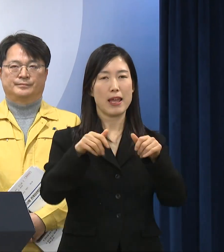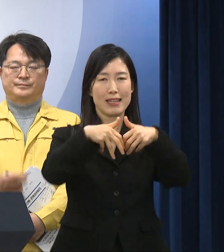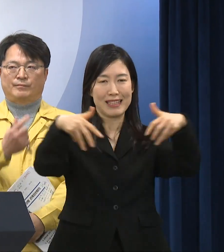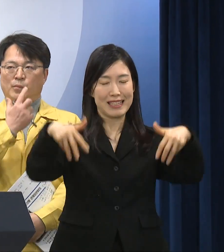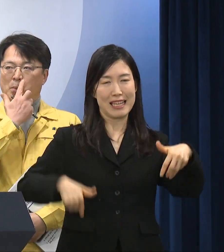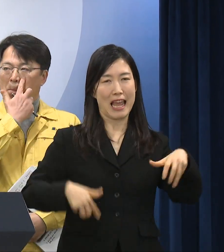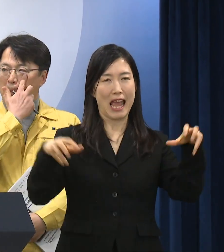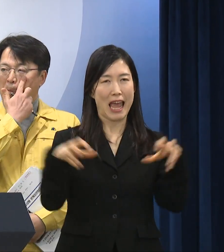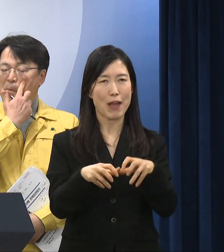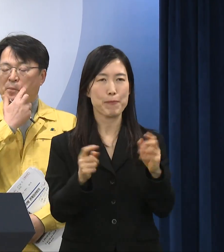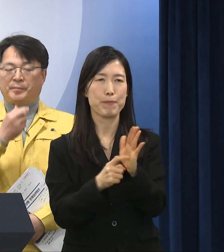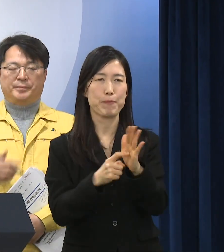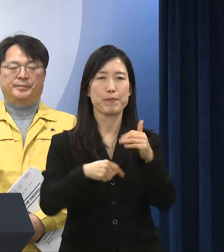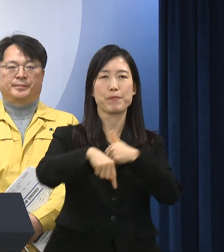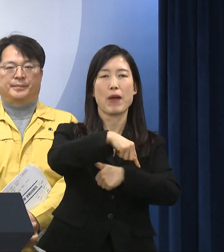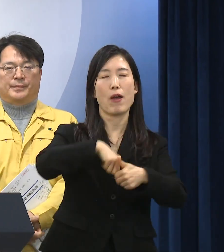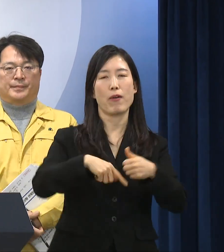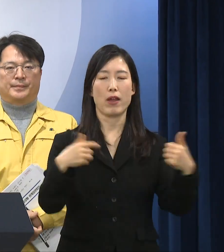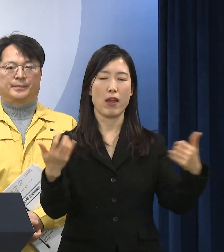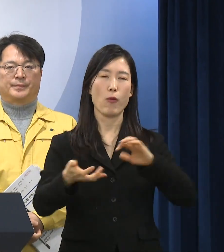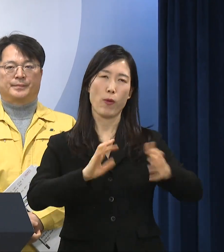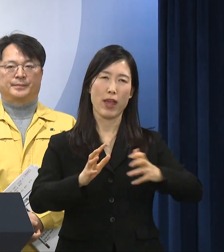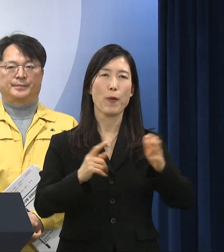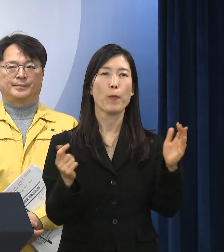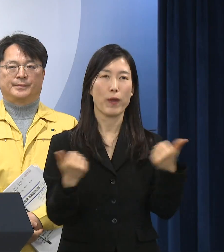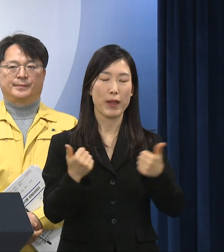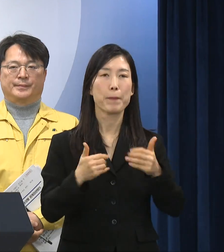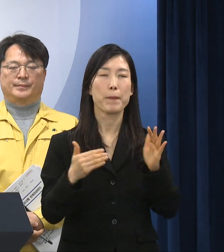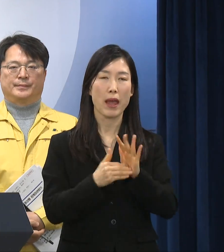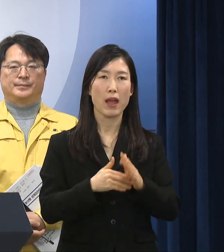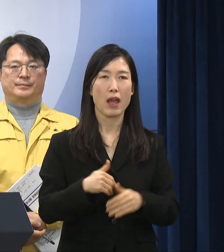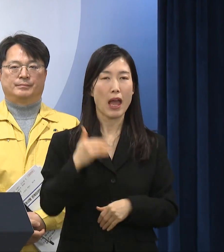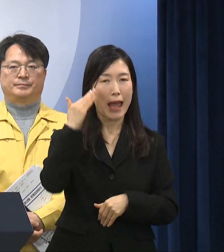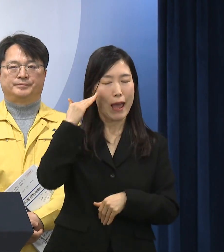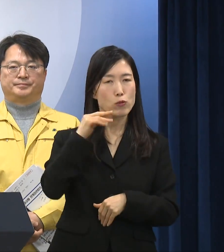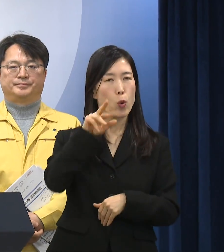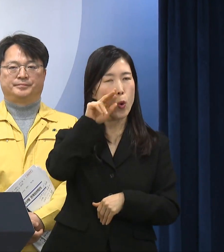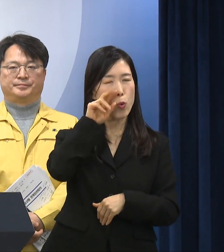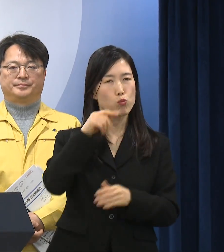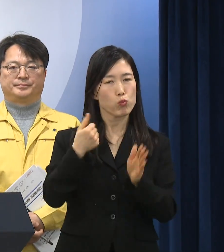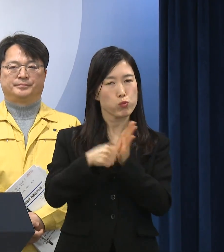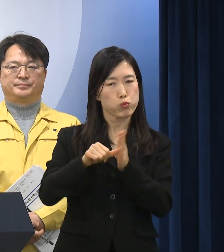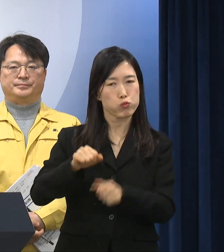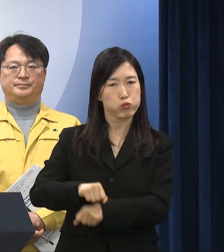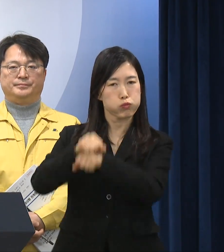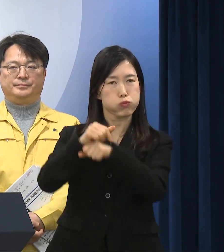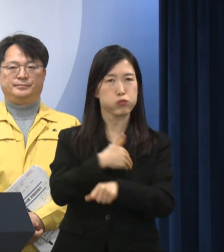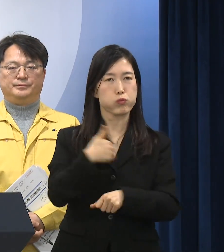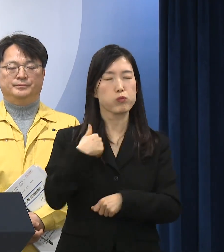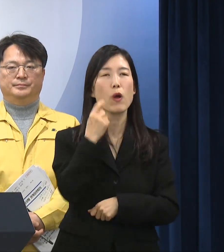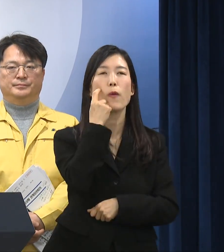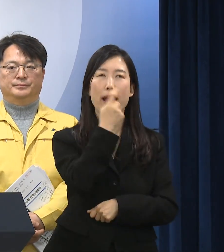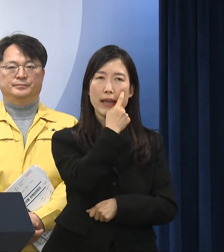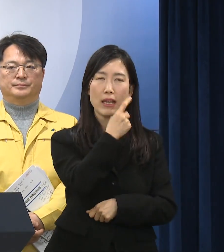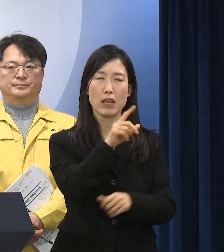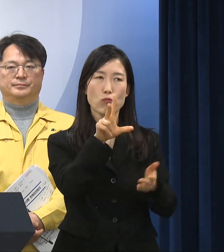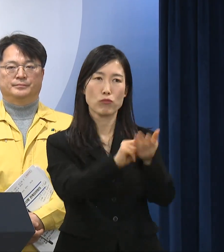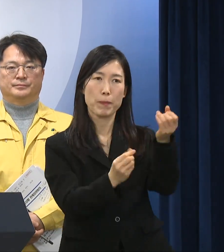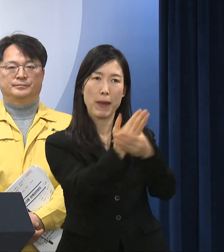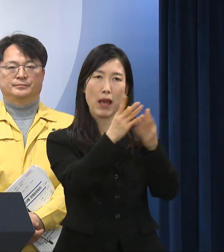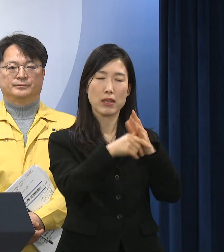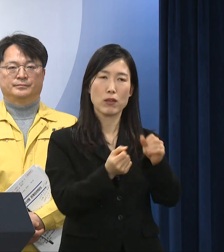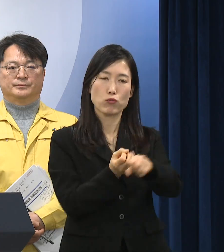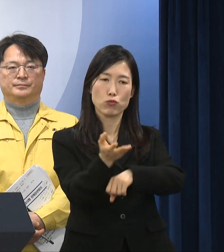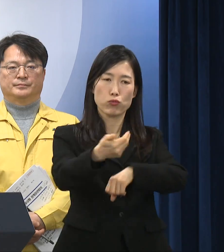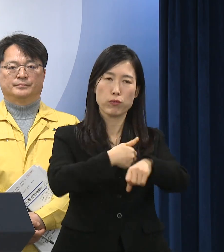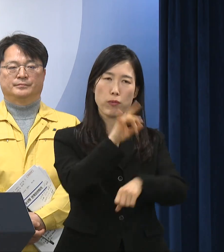상황 점검회를 개최하였습니다. 그 당시에 충분한 국내 비축유 물량 등을 감안시 수급 위기 대응력을 갖추고 있는 것으로 파악되고